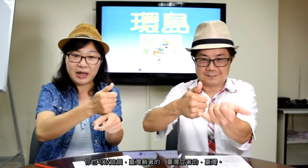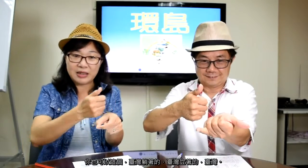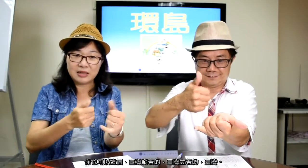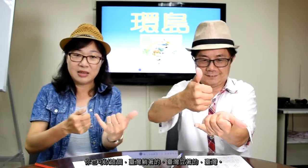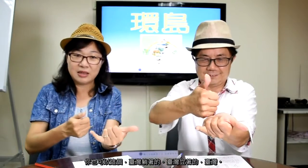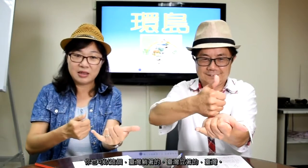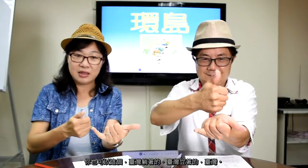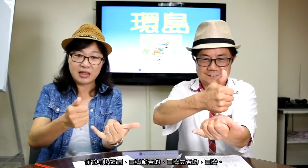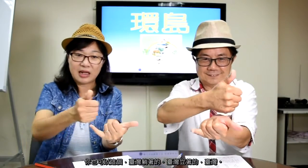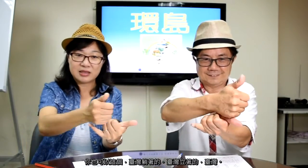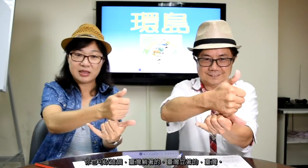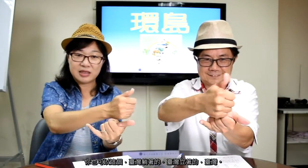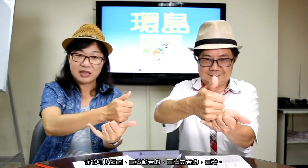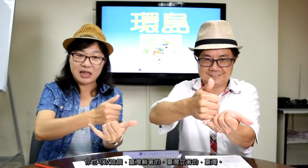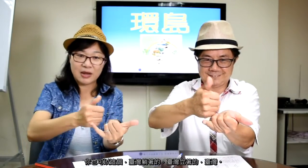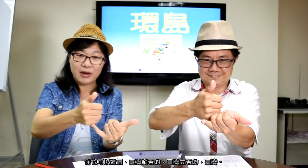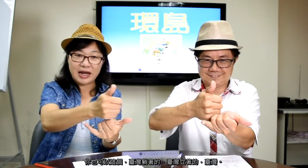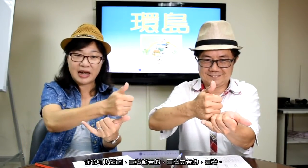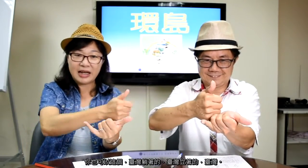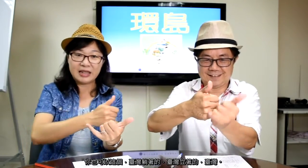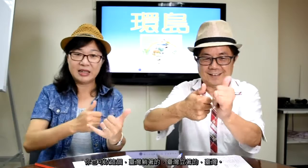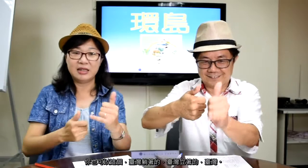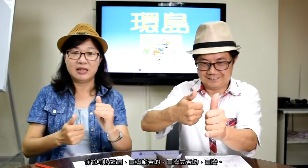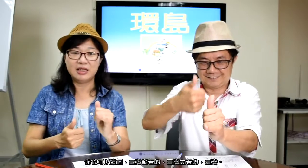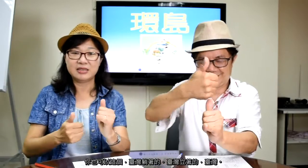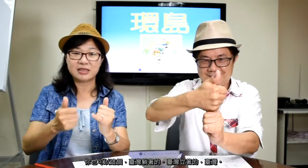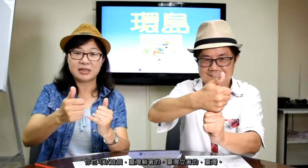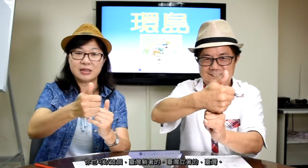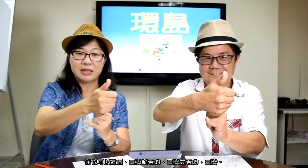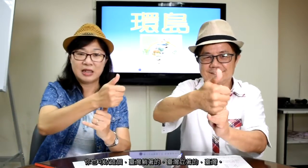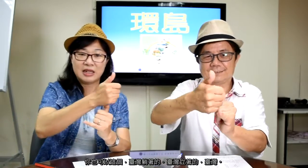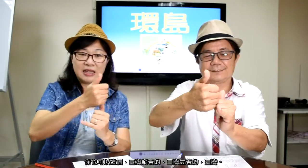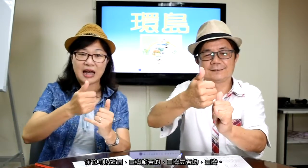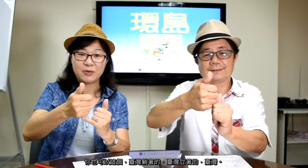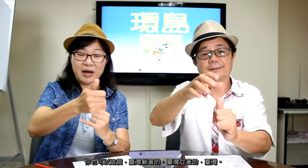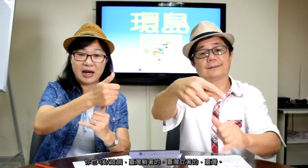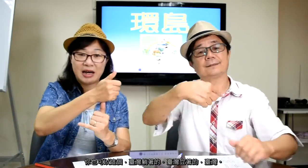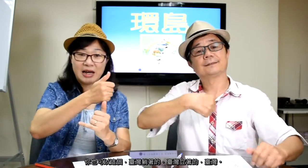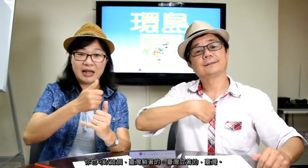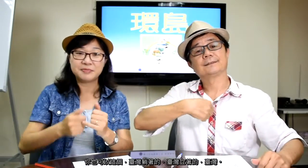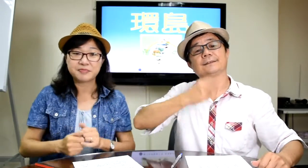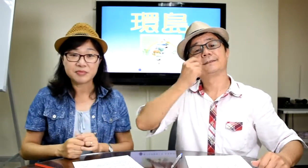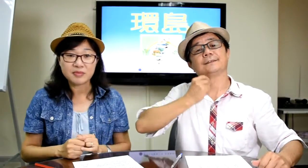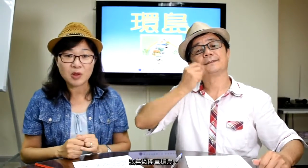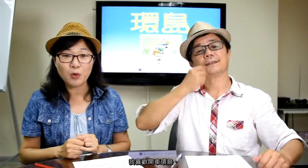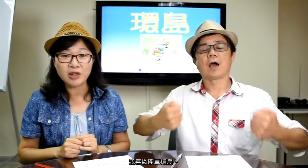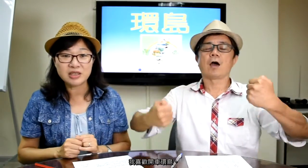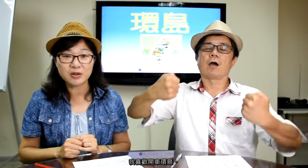湾躺着的，台湾立着的，台湾我喜